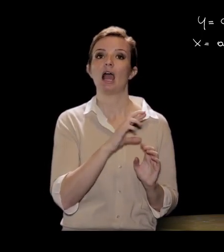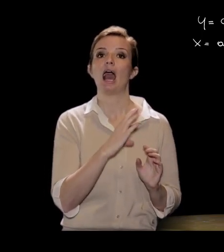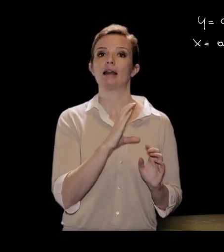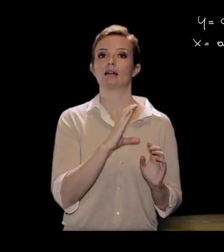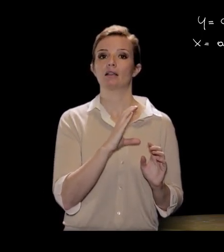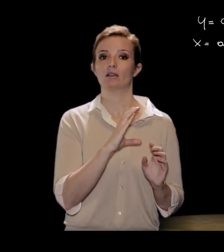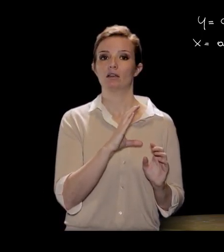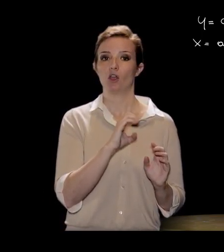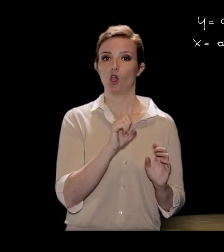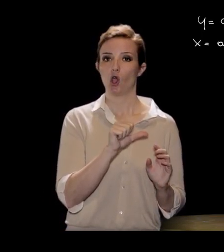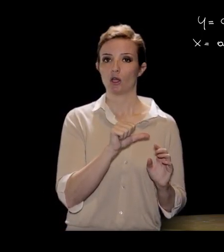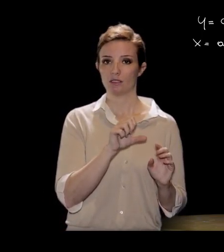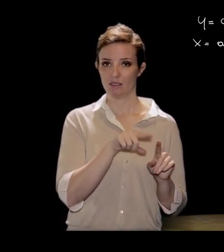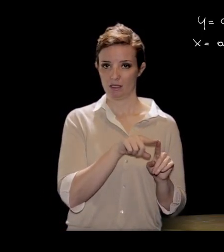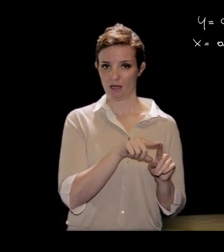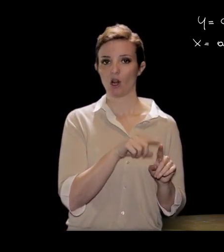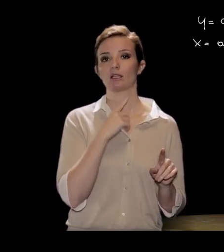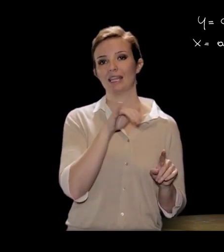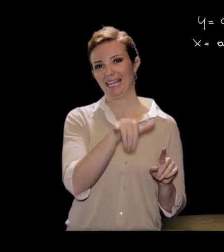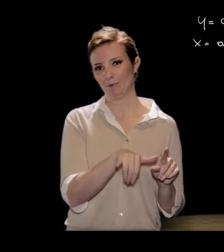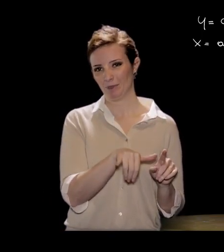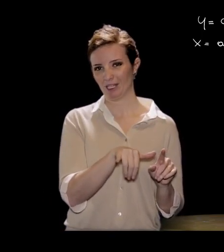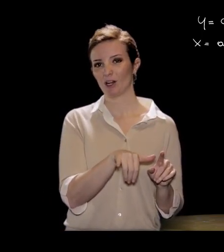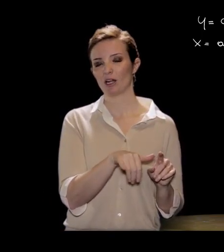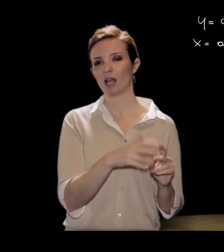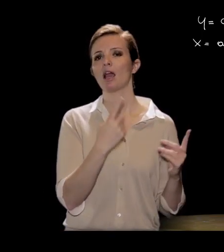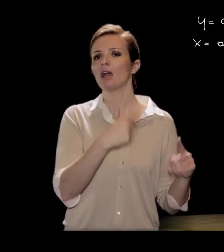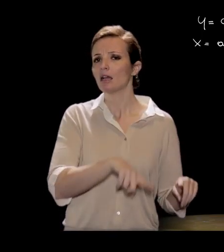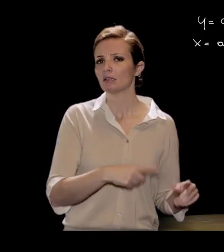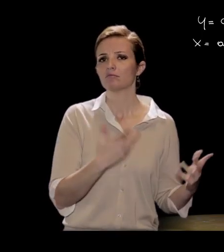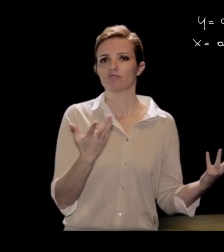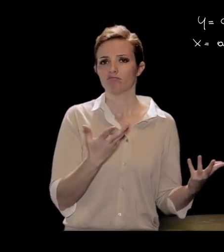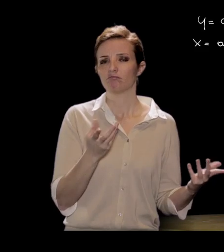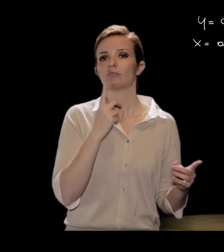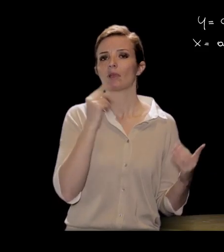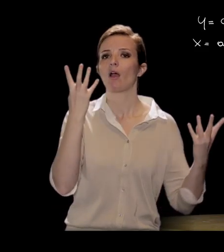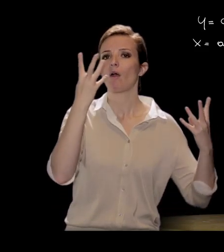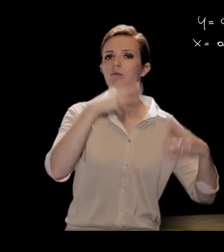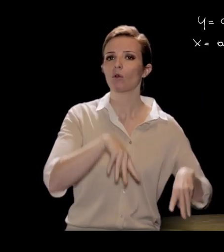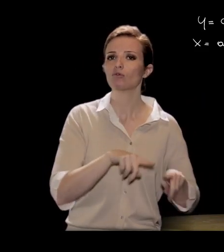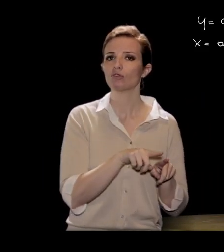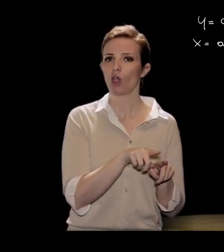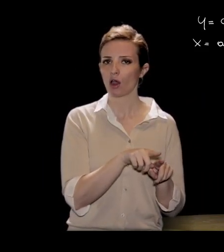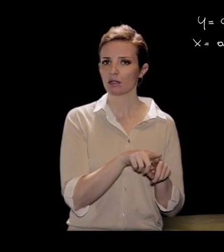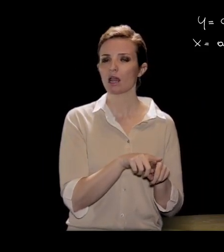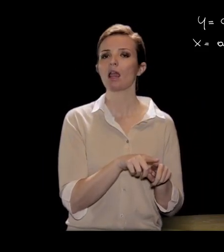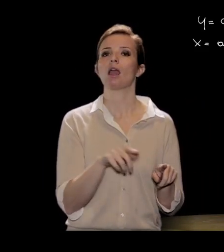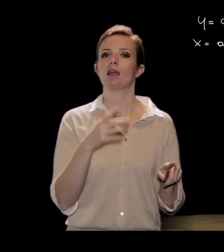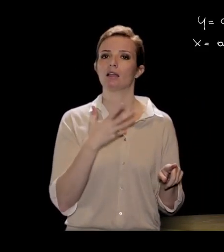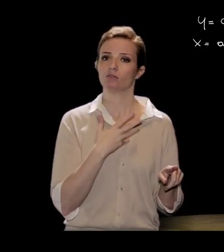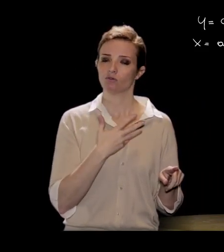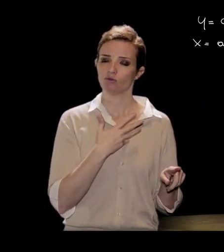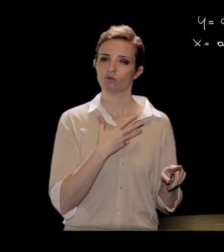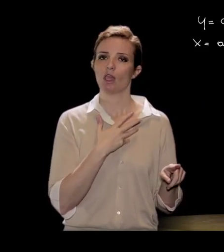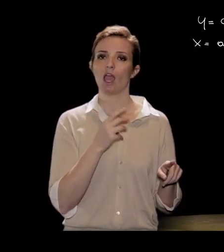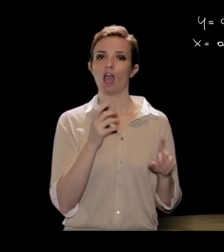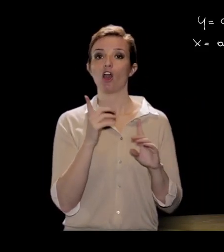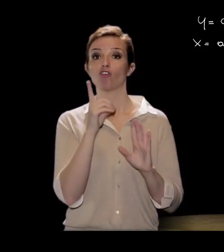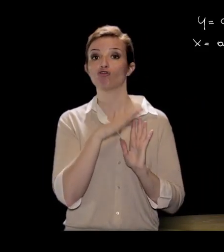di y che è una funzione caratterizzata dall'avere un